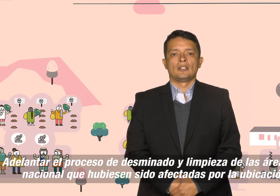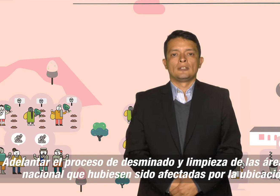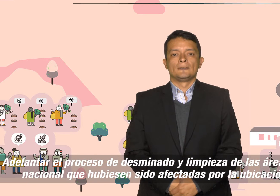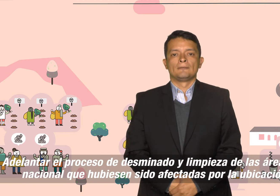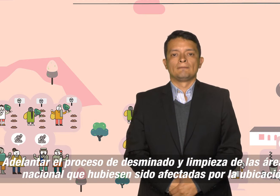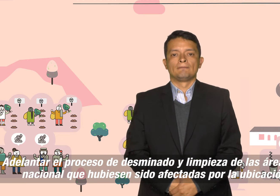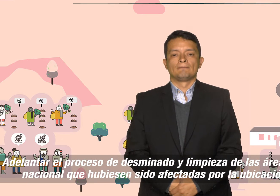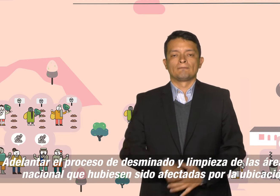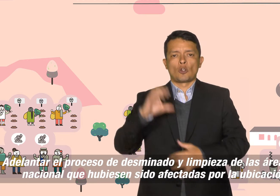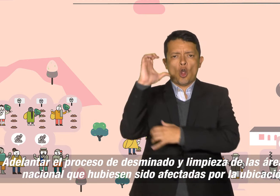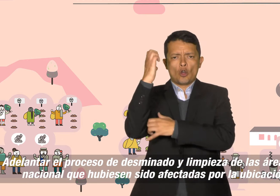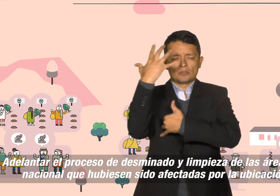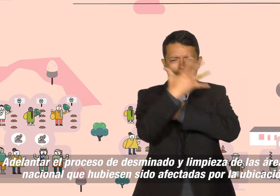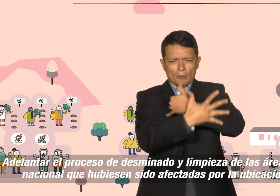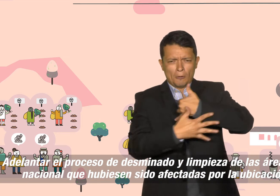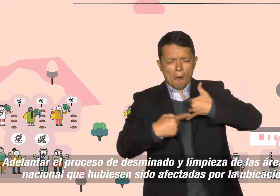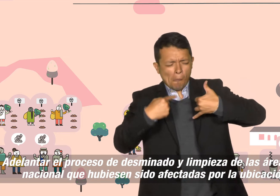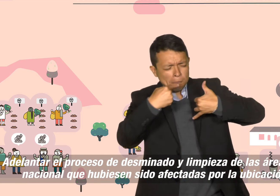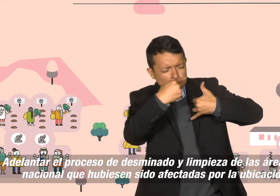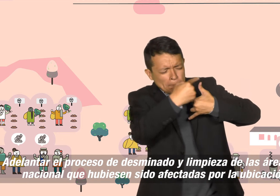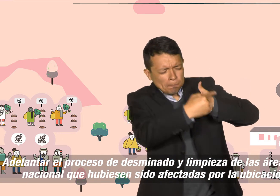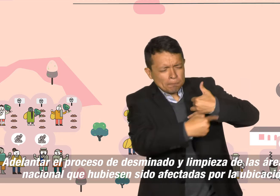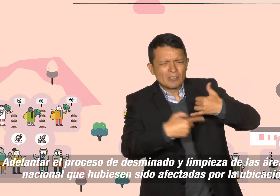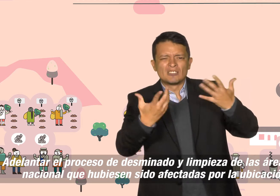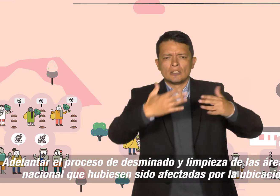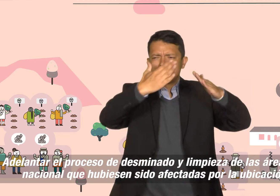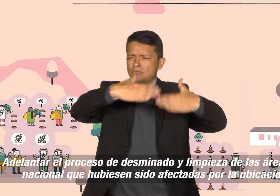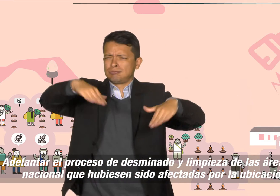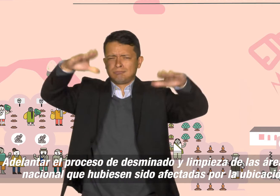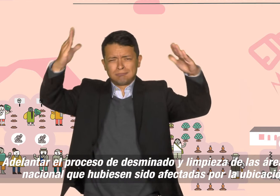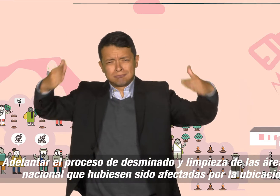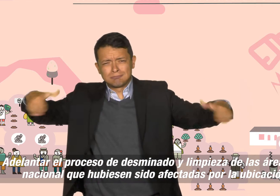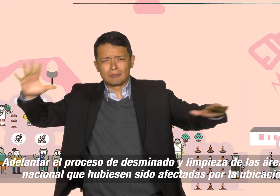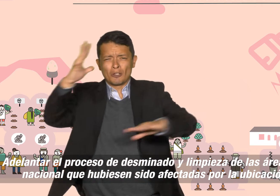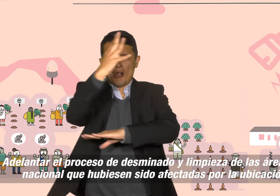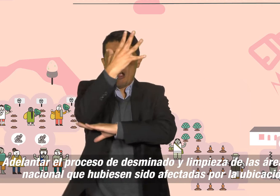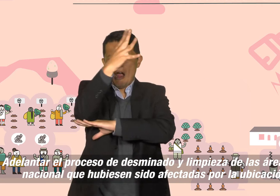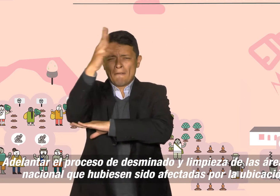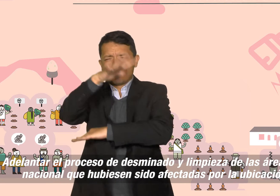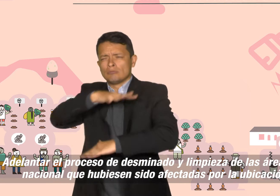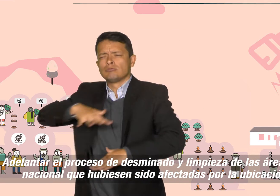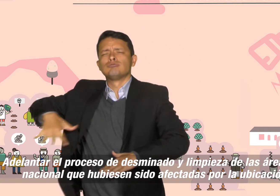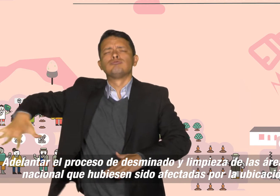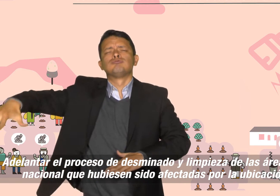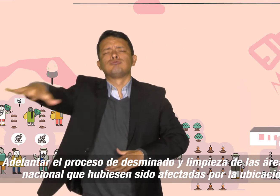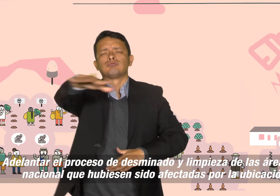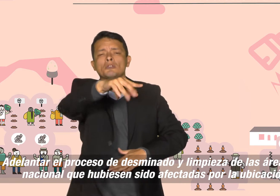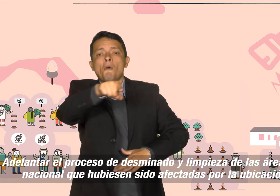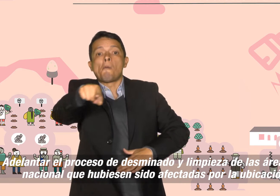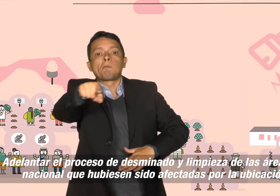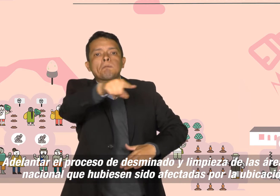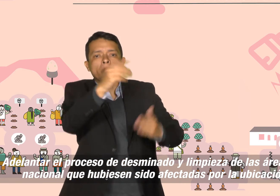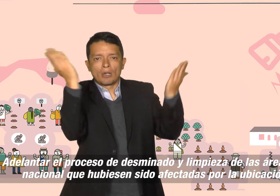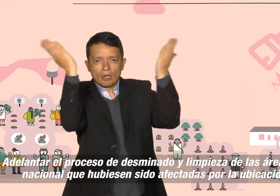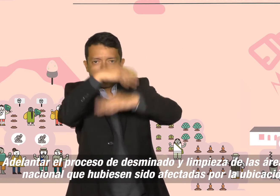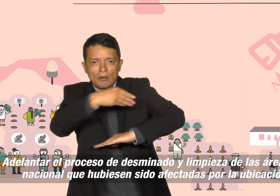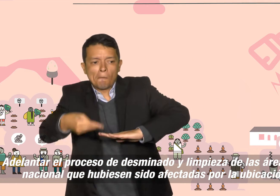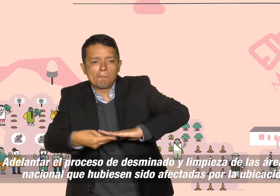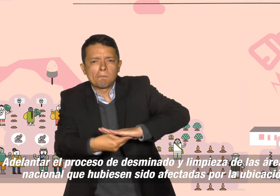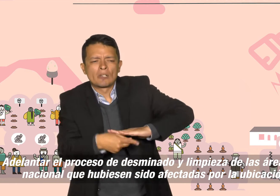Séptimo, adelantar el proceso de desminado y limpieza de las áreas del territorio nacional que hubiesen sido afectadas